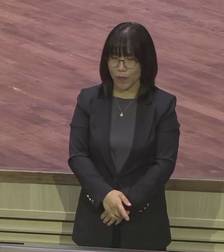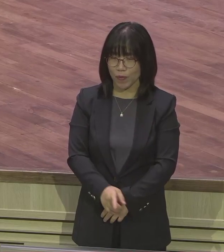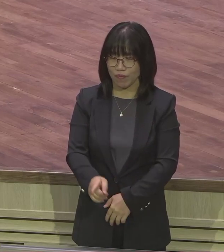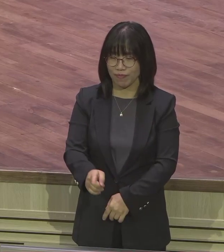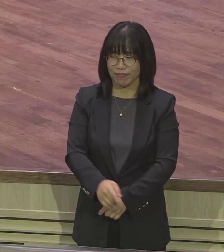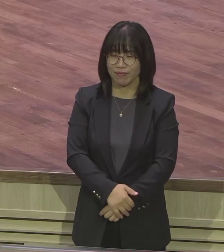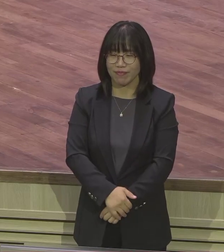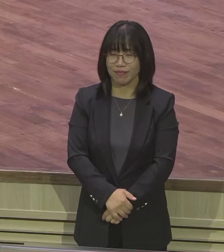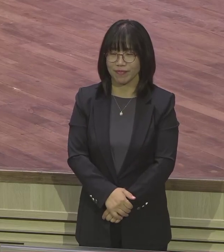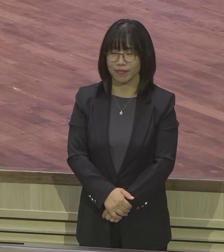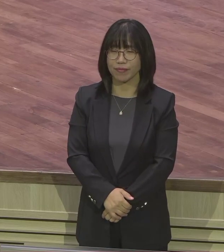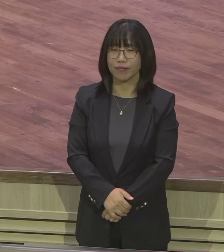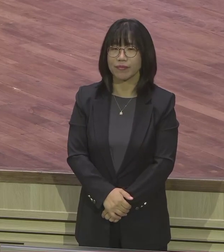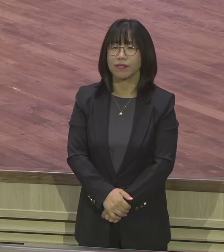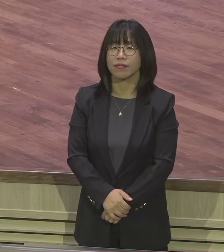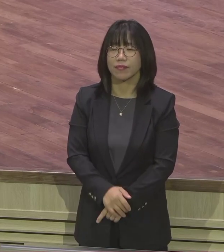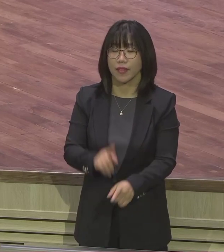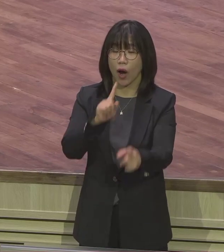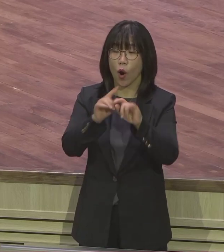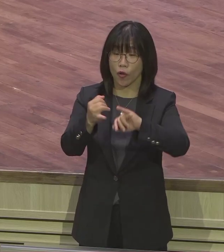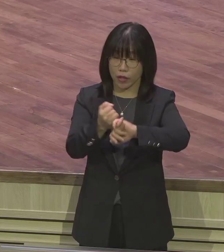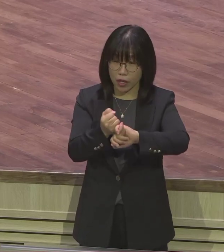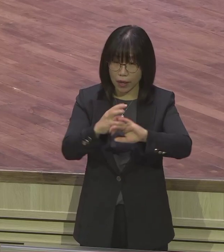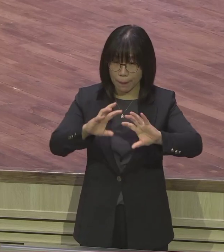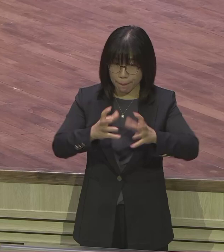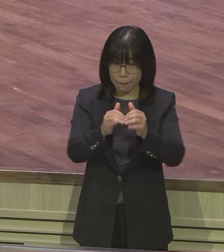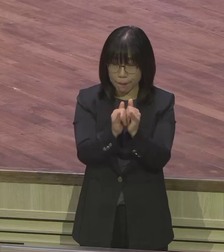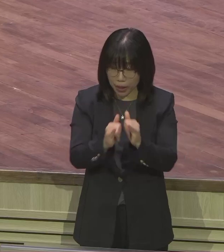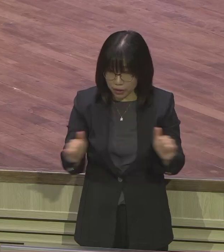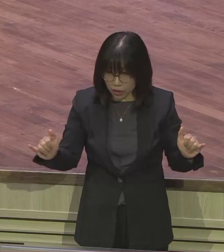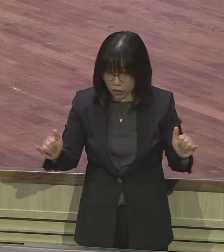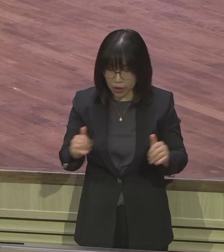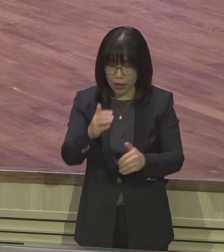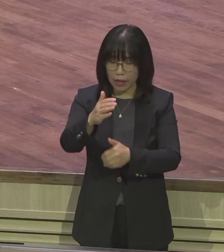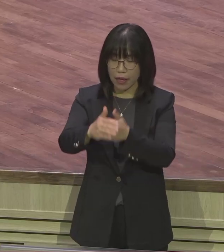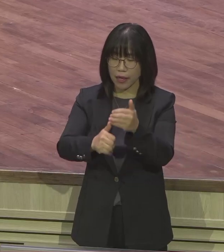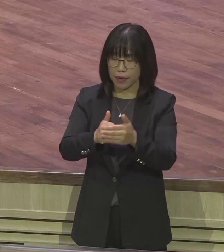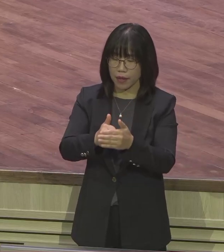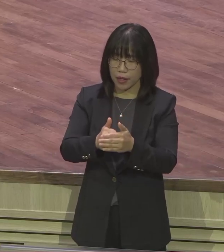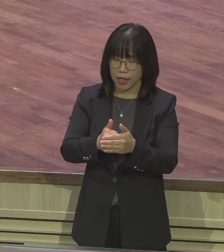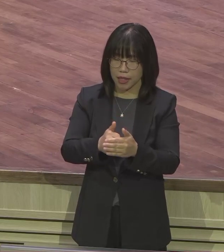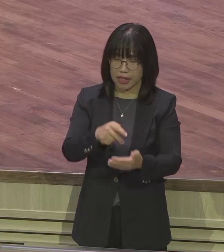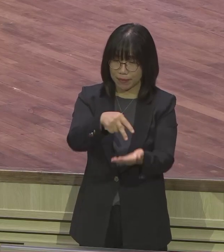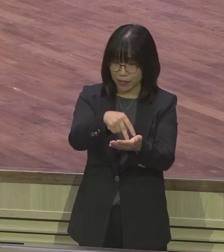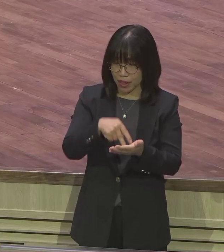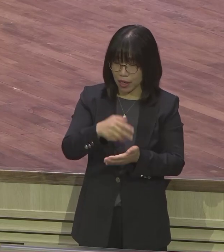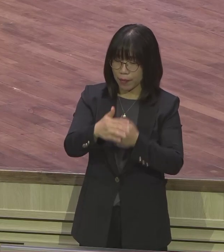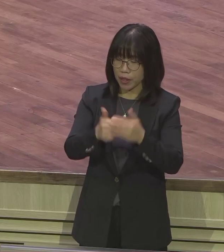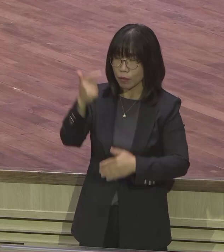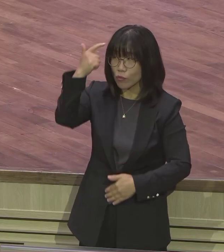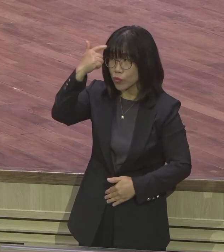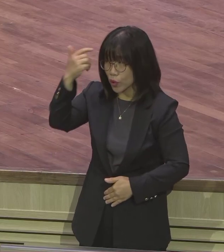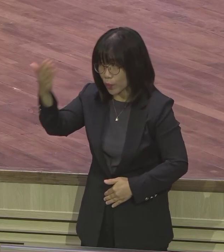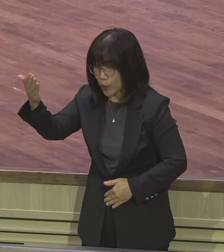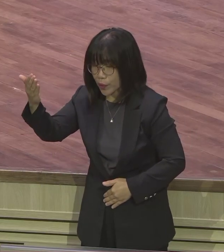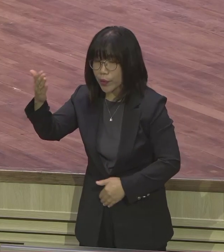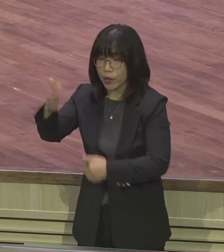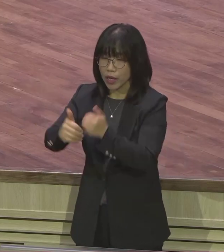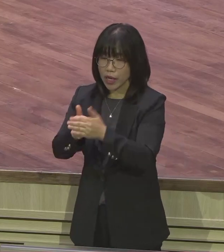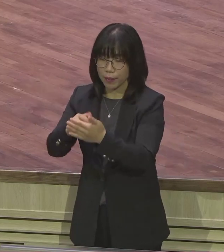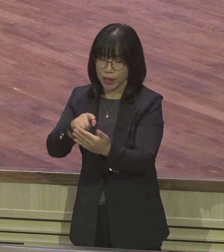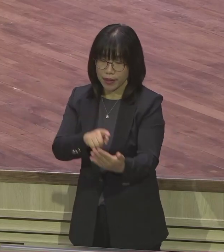이게 독특한 것은요, 이렇게 언약의 백성으로서 하나님께 질문했는데 하나님은 나타나셔서